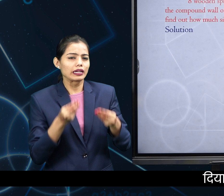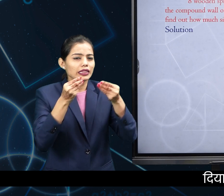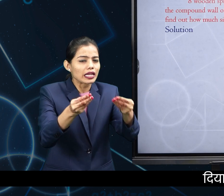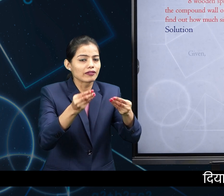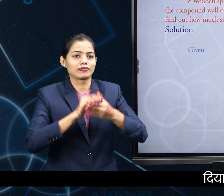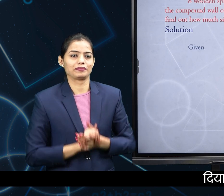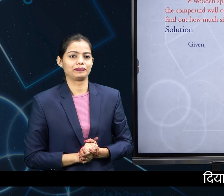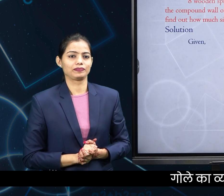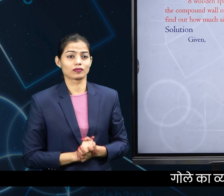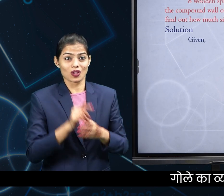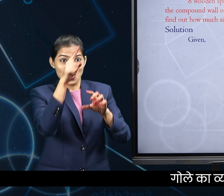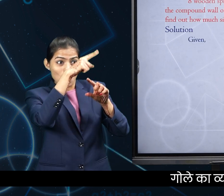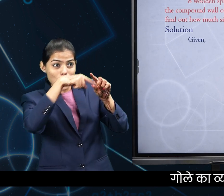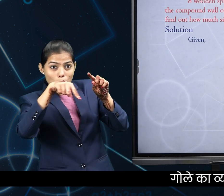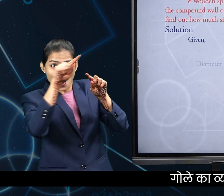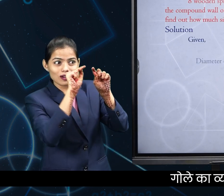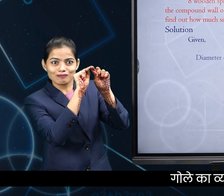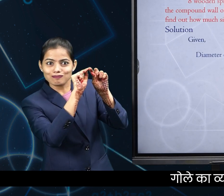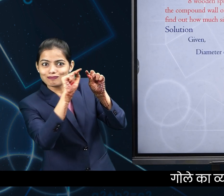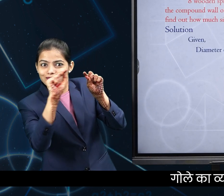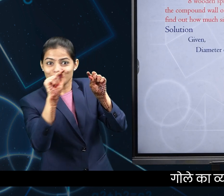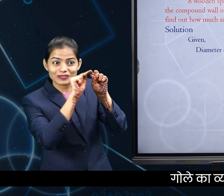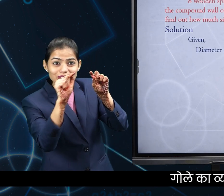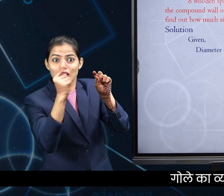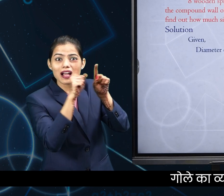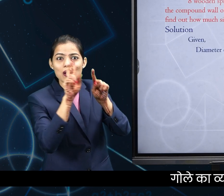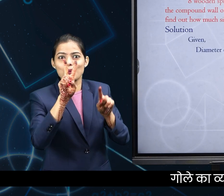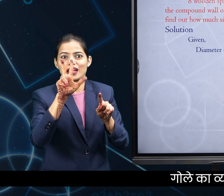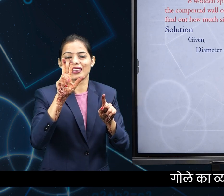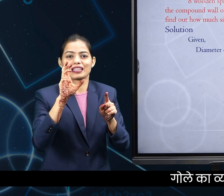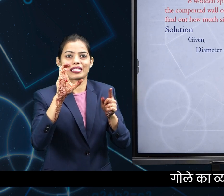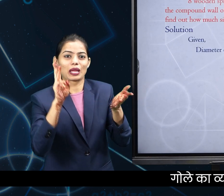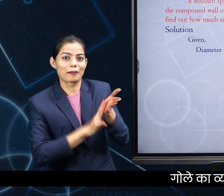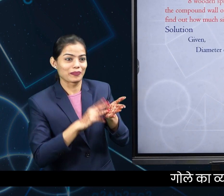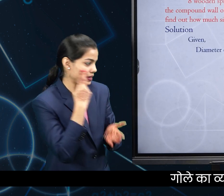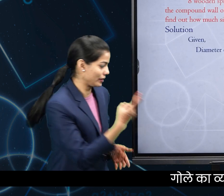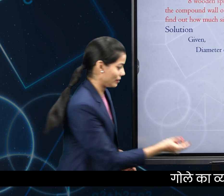दिया गया है गोले का व्यास इज इक्वल्स टू 28 सेमी।